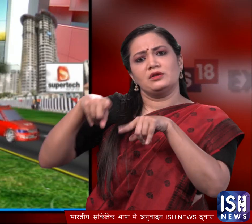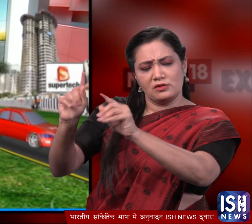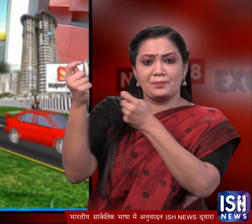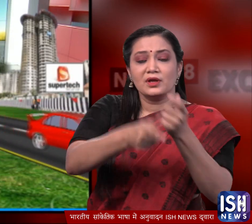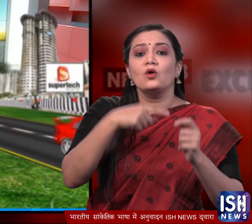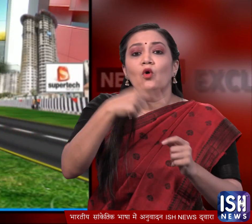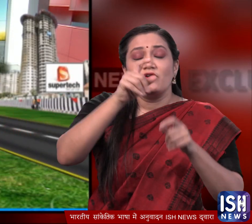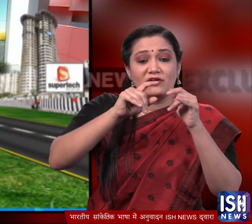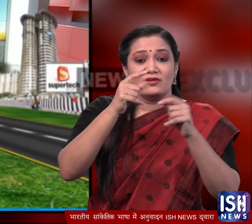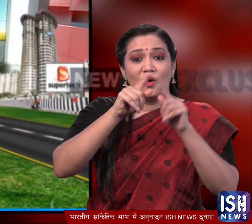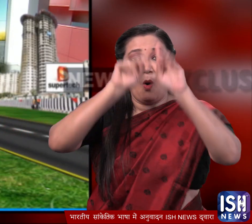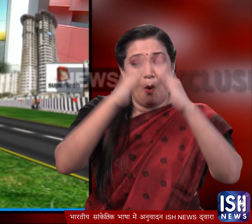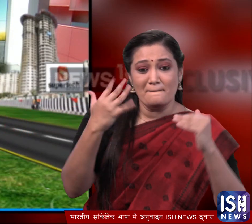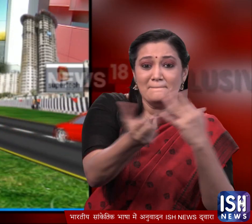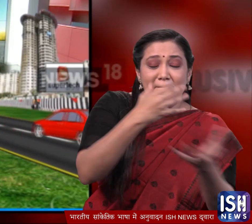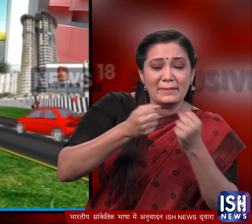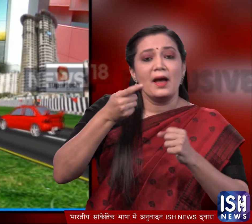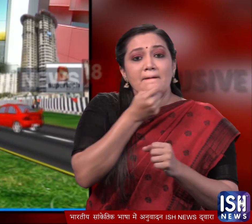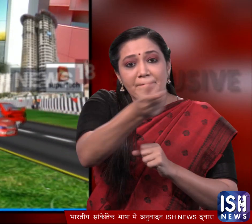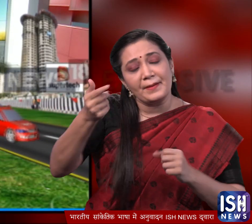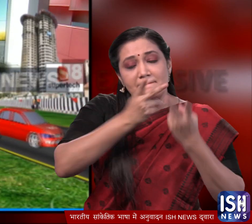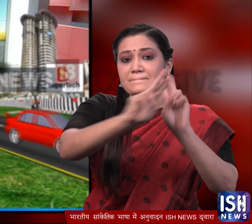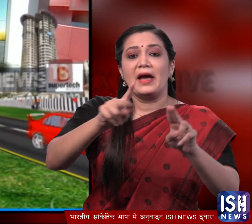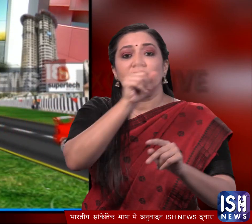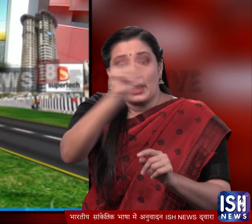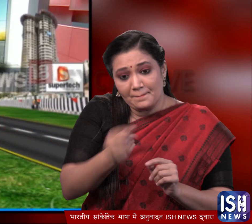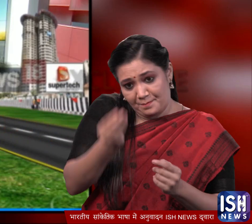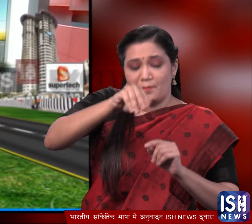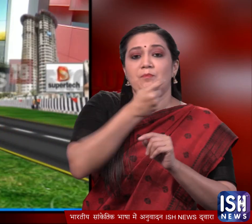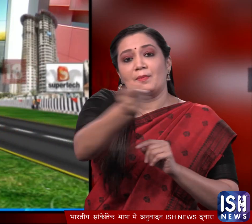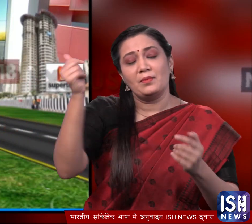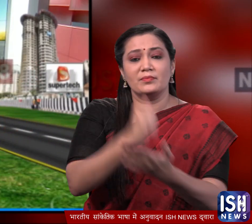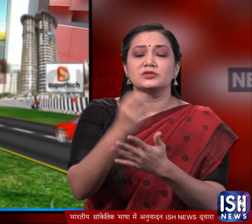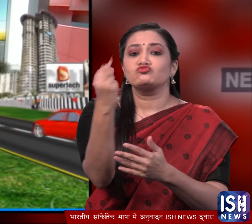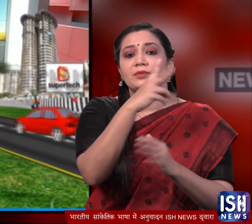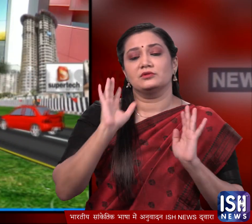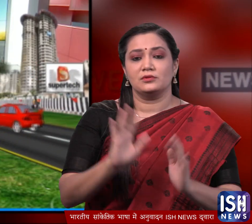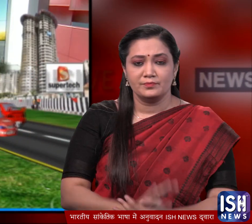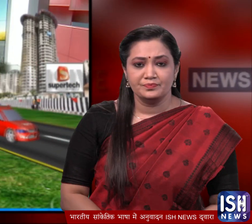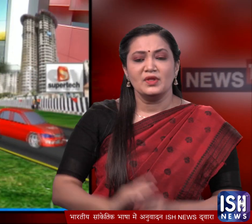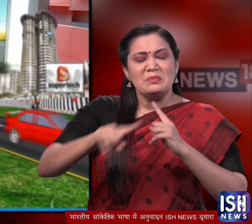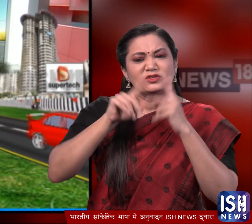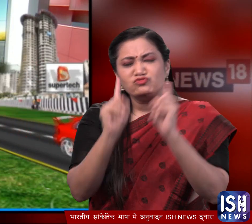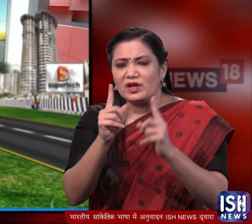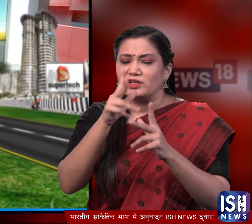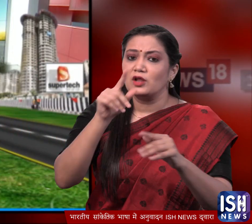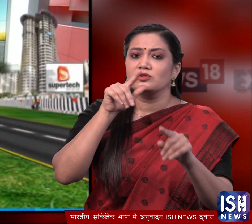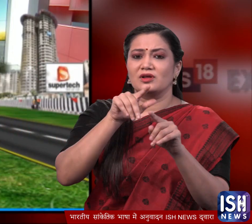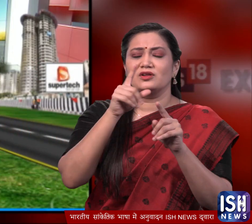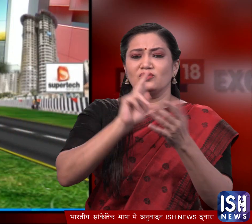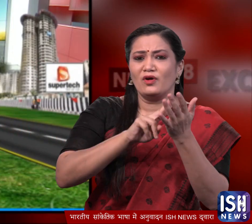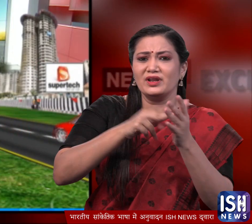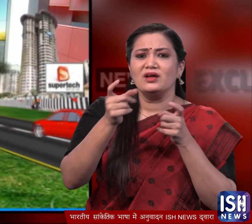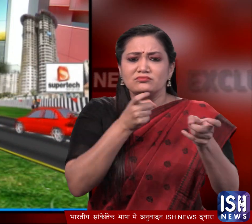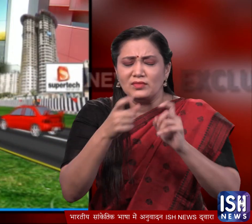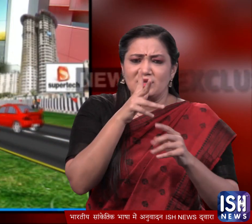ही फ्लैट खरीदारों को 2 महीने में ब्याज समेत पैसा लौटाना होगा। इतना ही नहीं, अदालत ने बेहद सख्त रुख अपनाते हुए नोएडा अथॉरिटी को भी फटकार लगाई